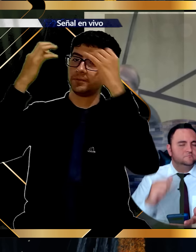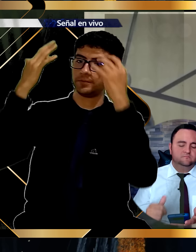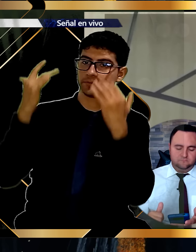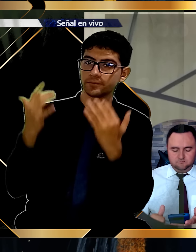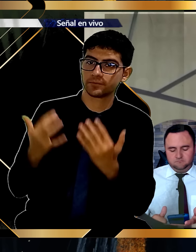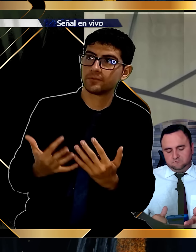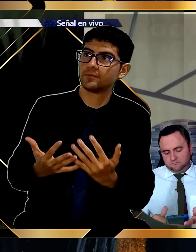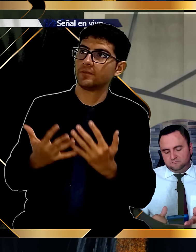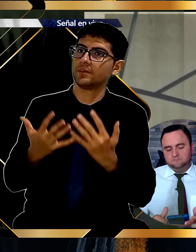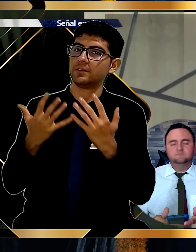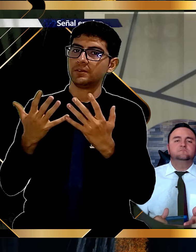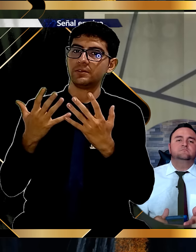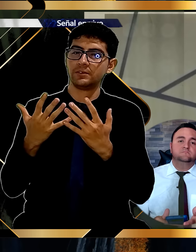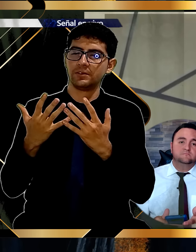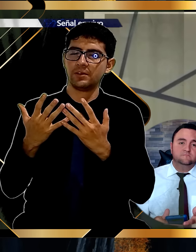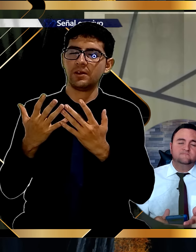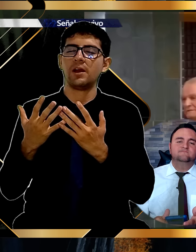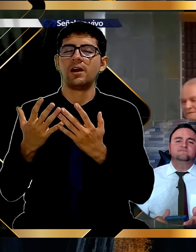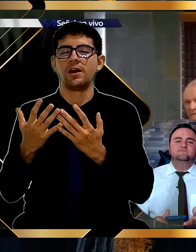de Cristo, dice la Biblia, ¿o no?